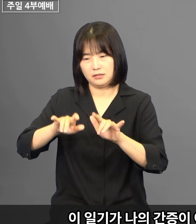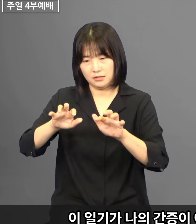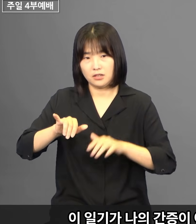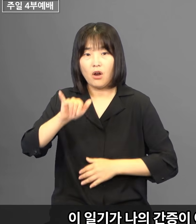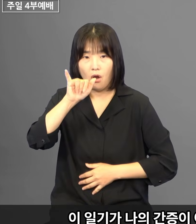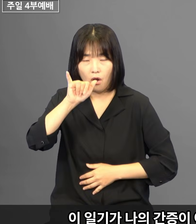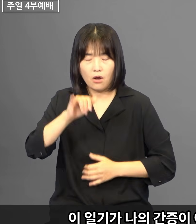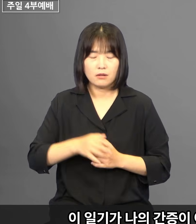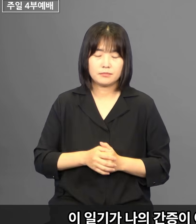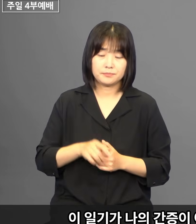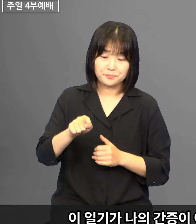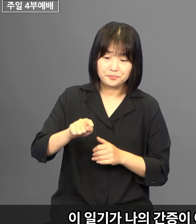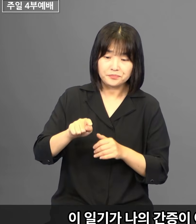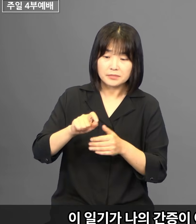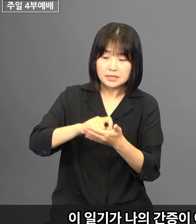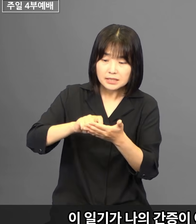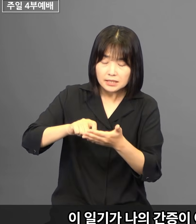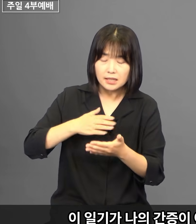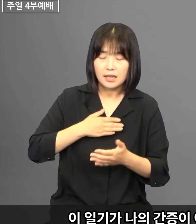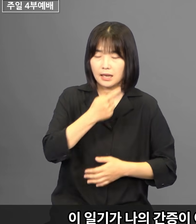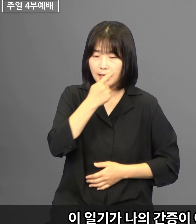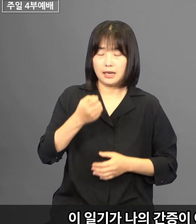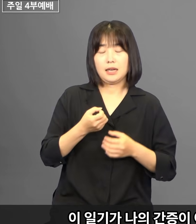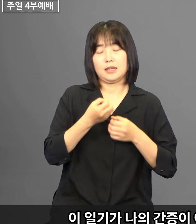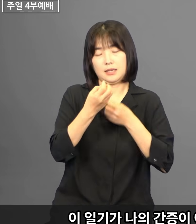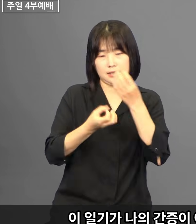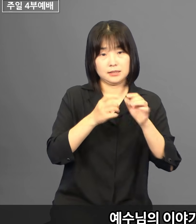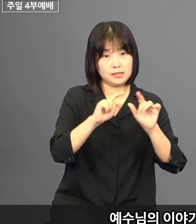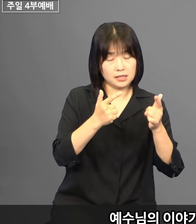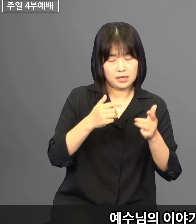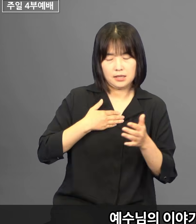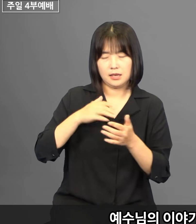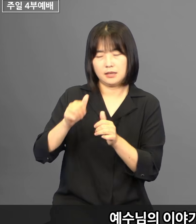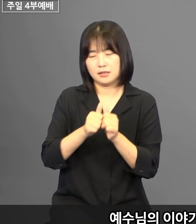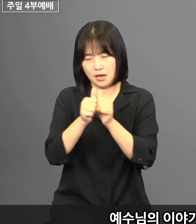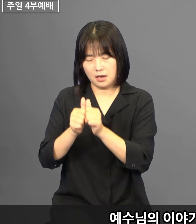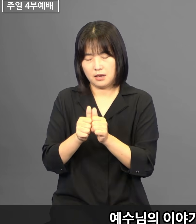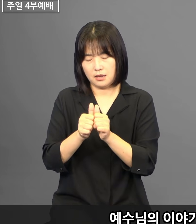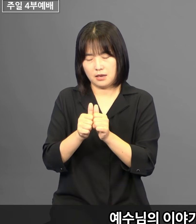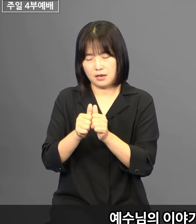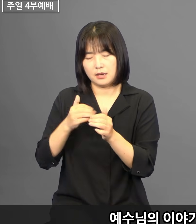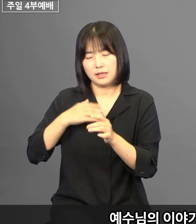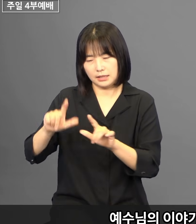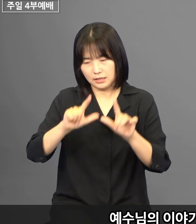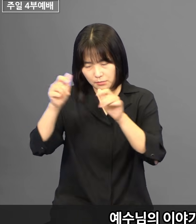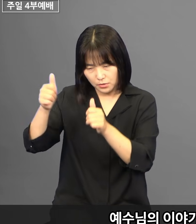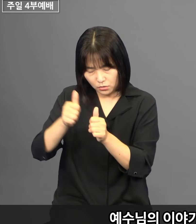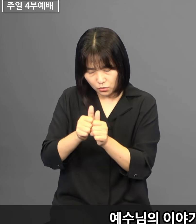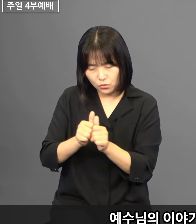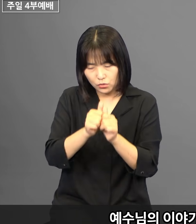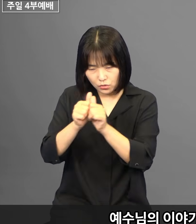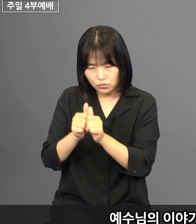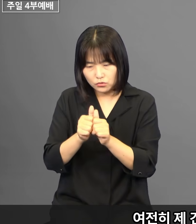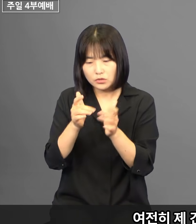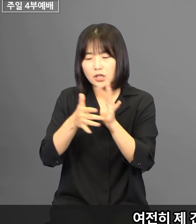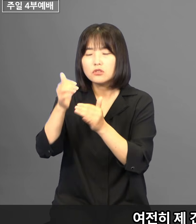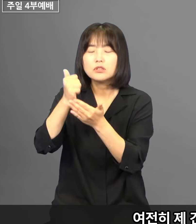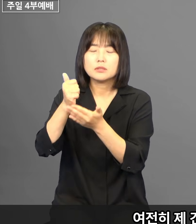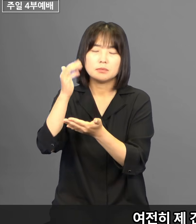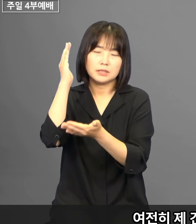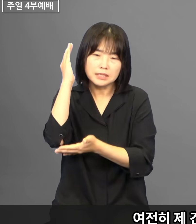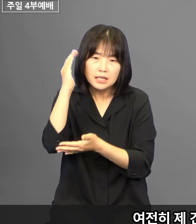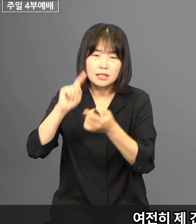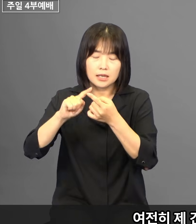일기가 나의 간증이 아닌 나의 삶에 함께 동행해 주신 예수님의 이야기임을 깨닫게 하셨습니다. 여전히